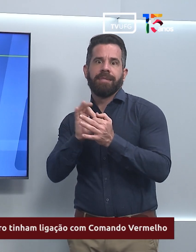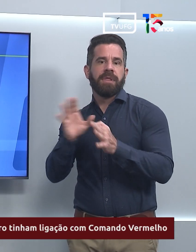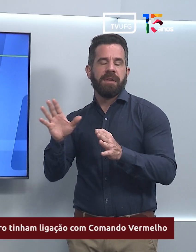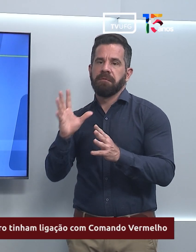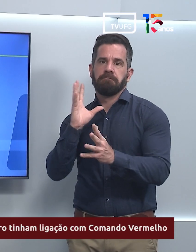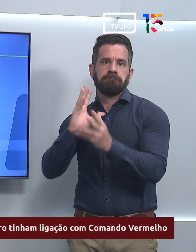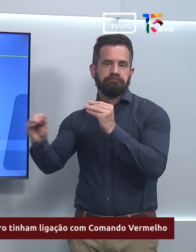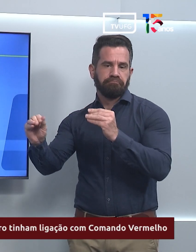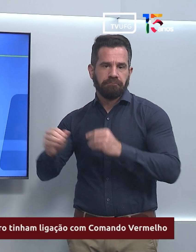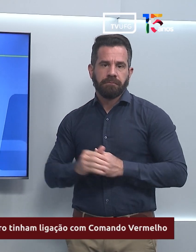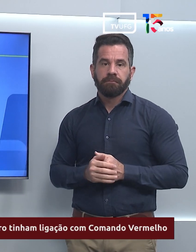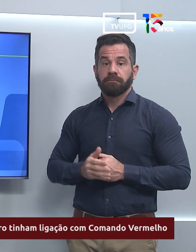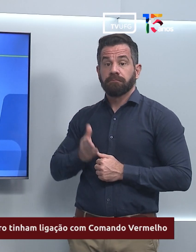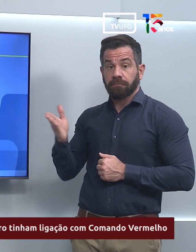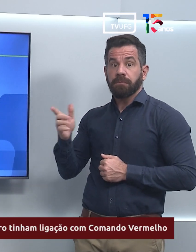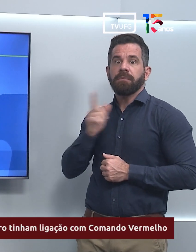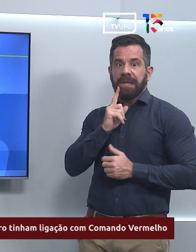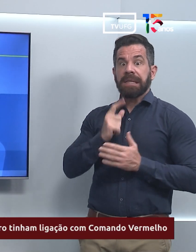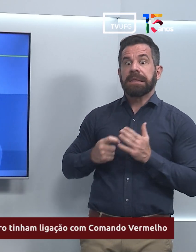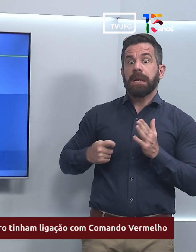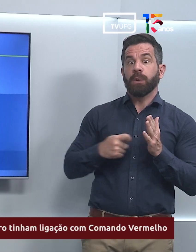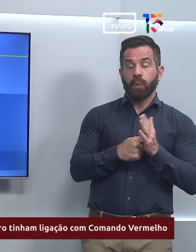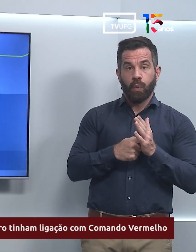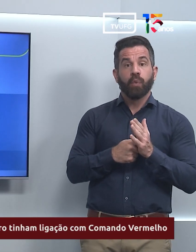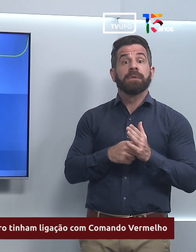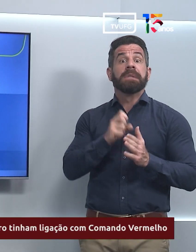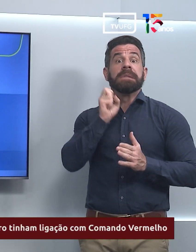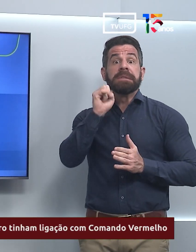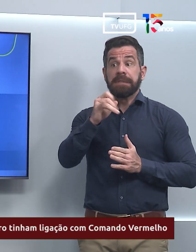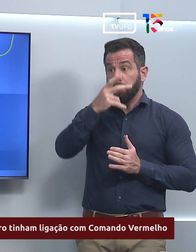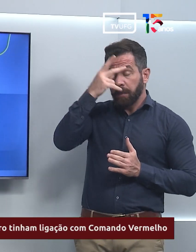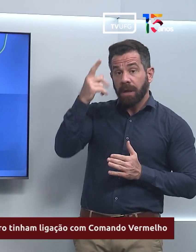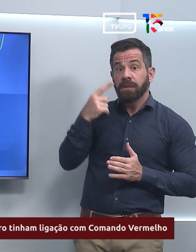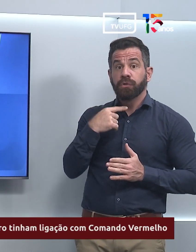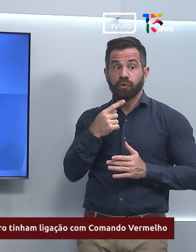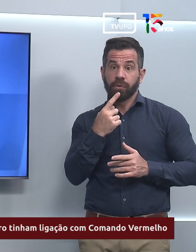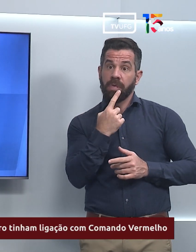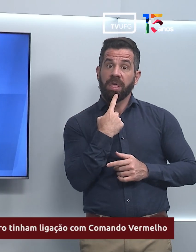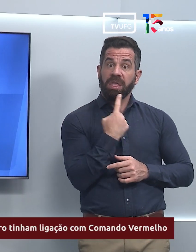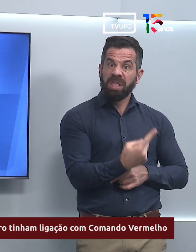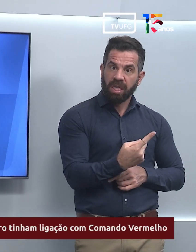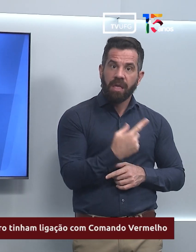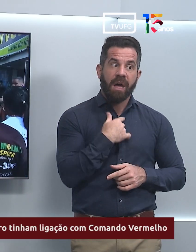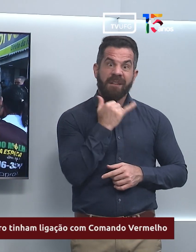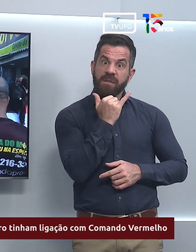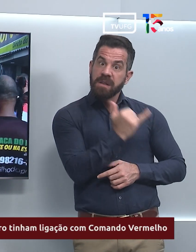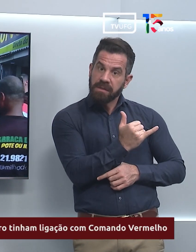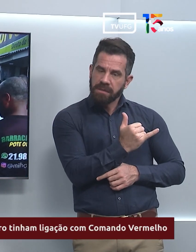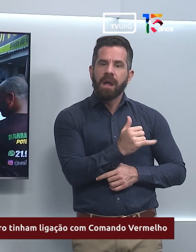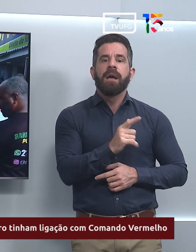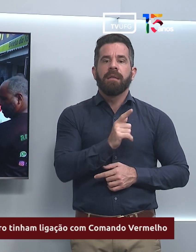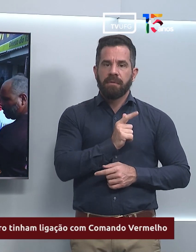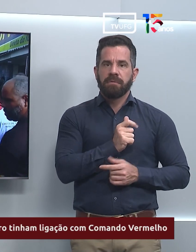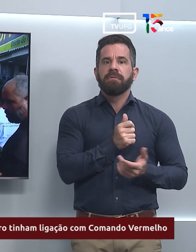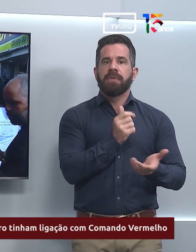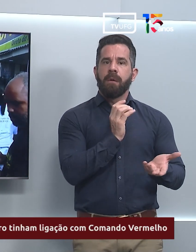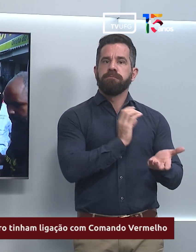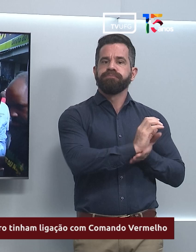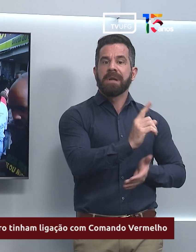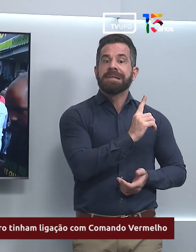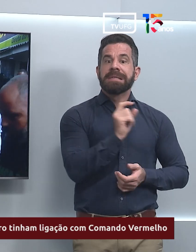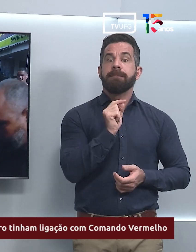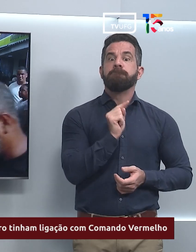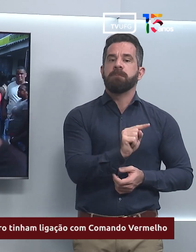Disque Denúncia oferece recompensa de R$100 mil por informações sobre seu paradeiro. Nenhuma das pessoas mortas havia